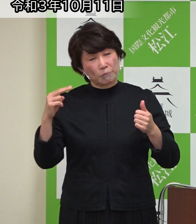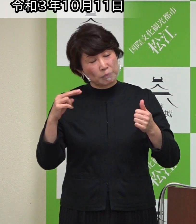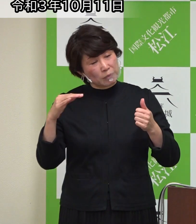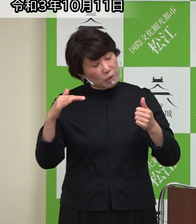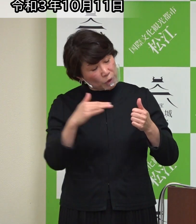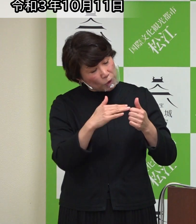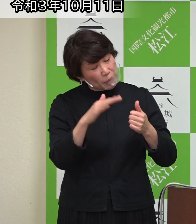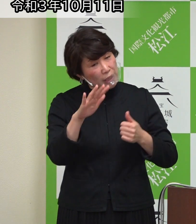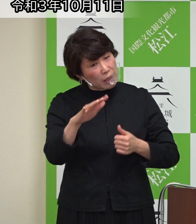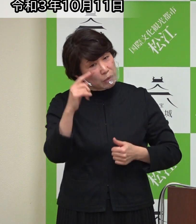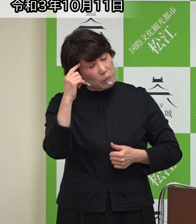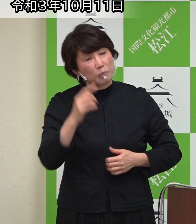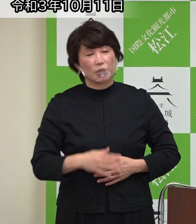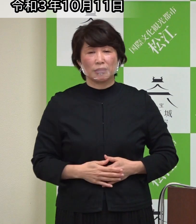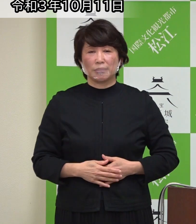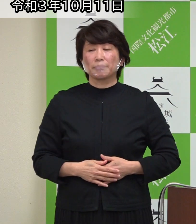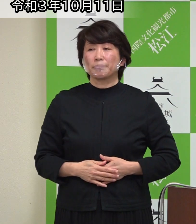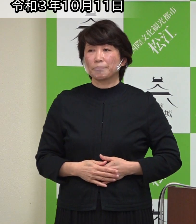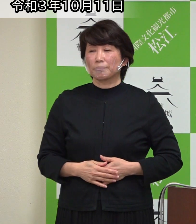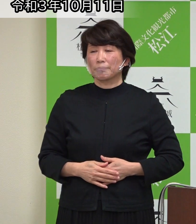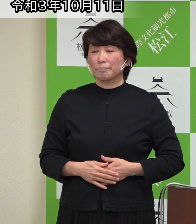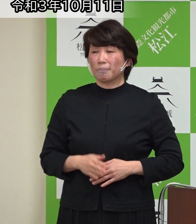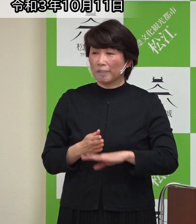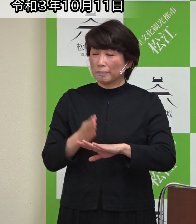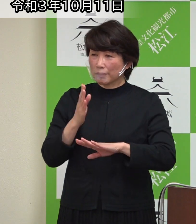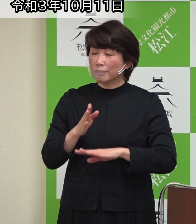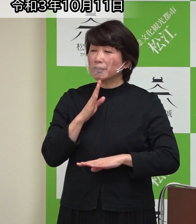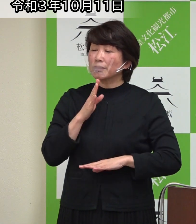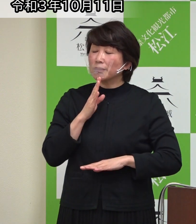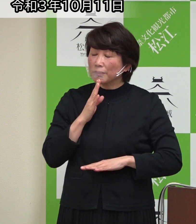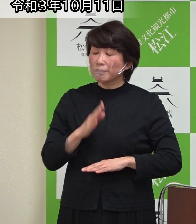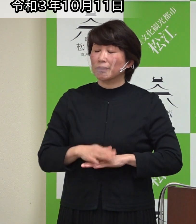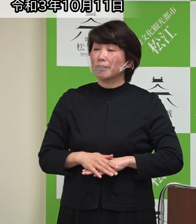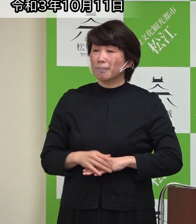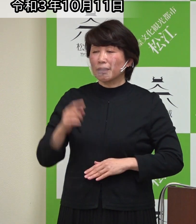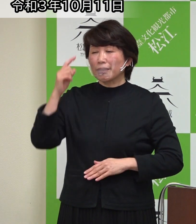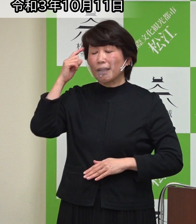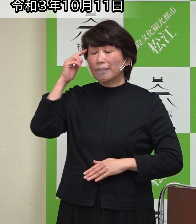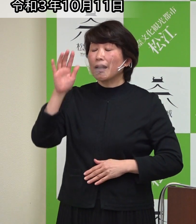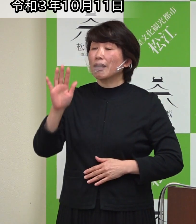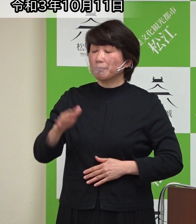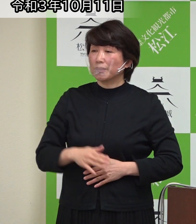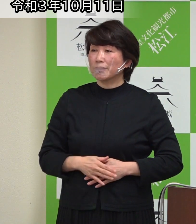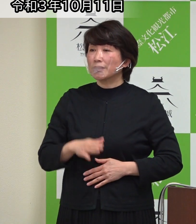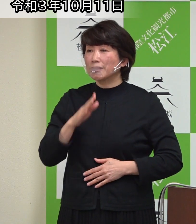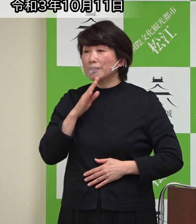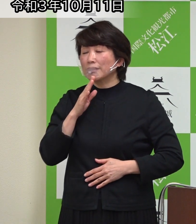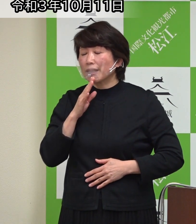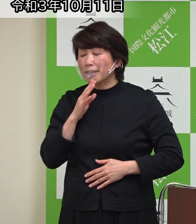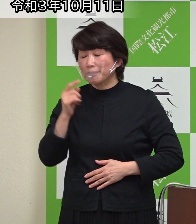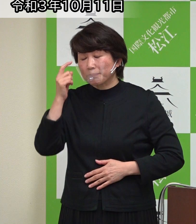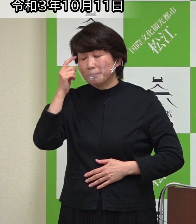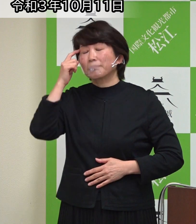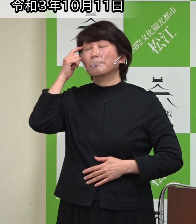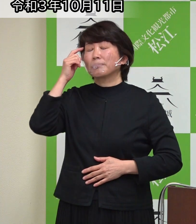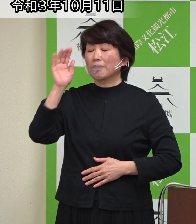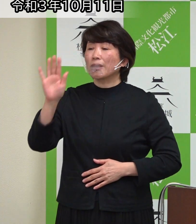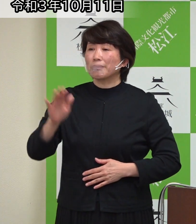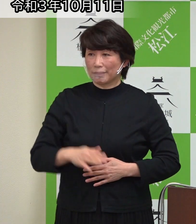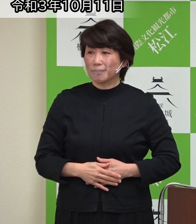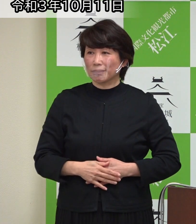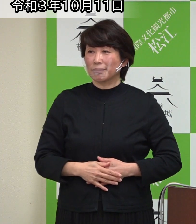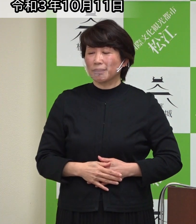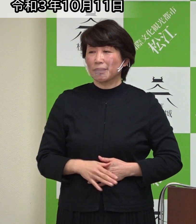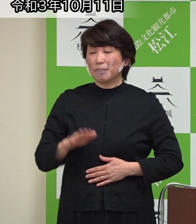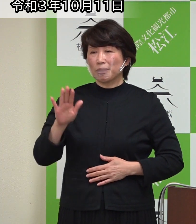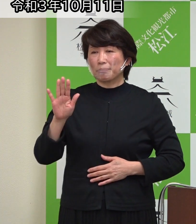ありがとうございます。実はちょっと考えてたところがあったんで、今おっしゃっていただいてあっと思いました。ちょっとフォーカスを当